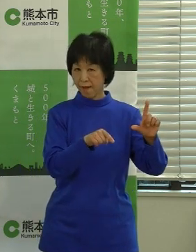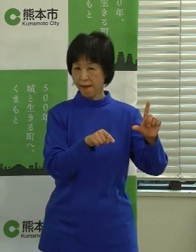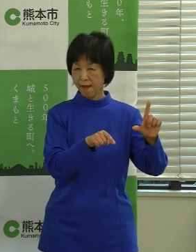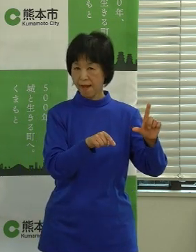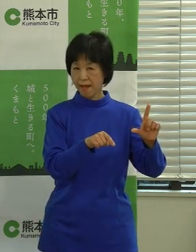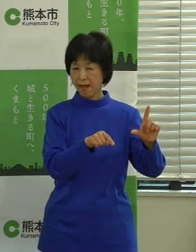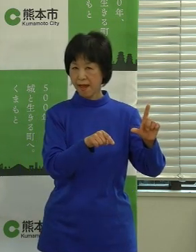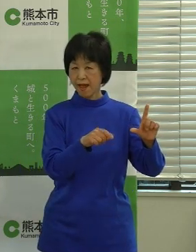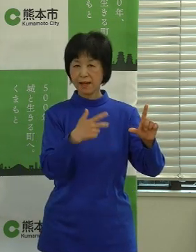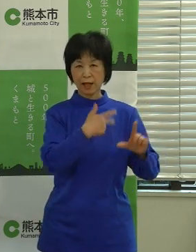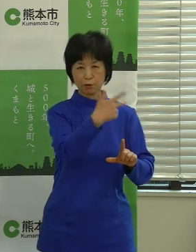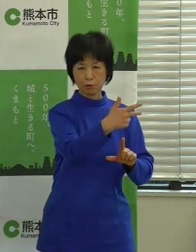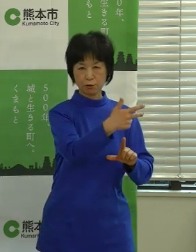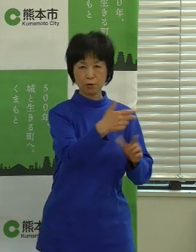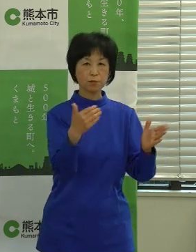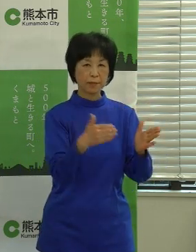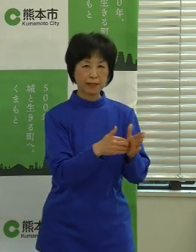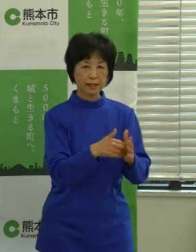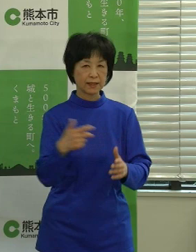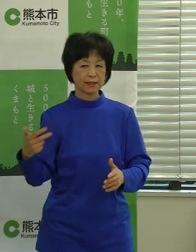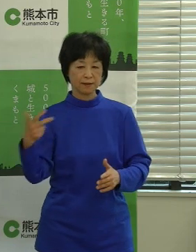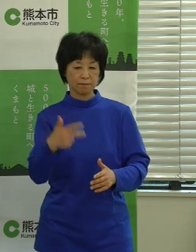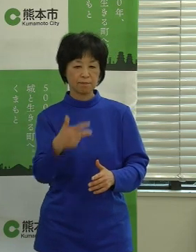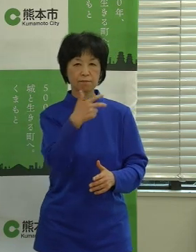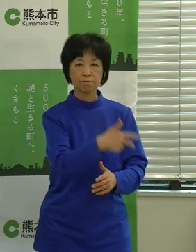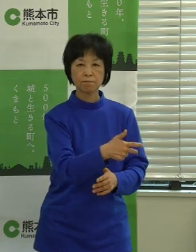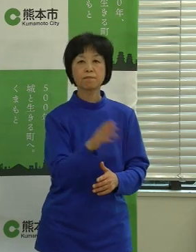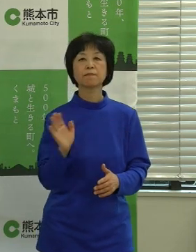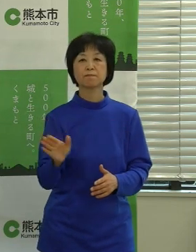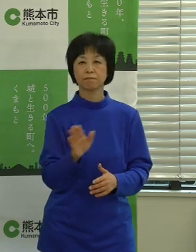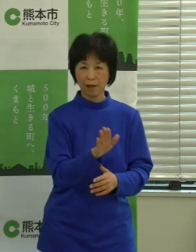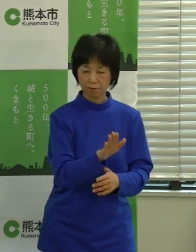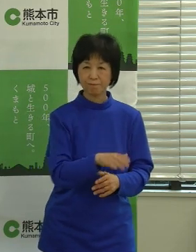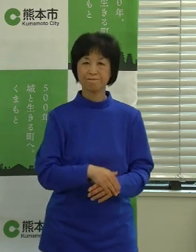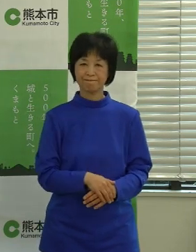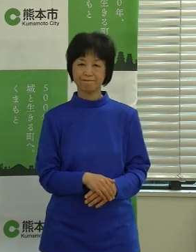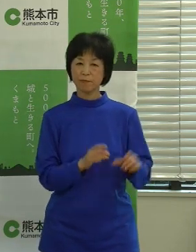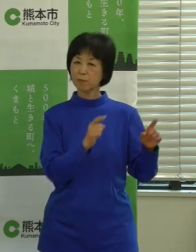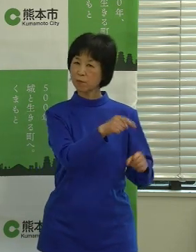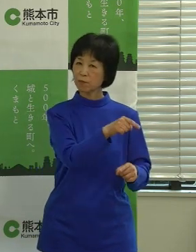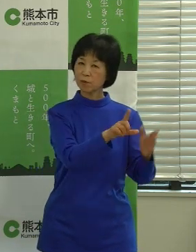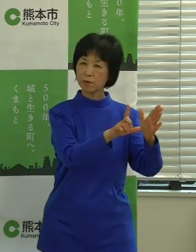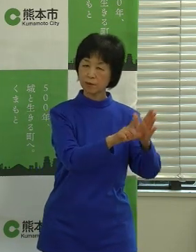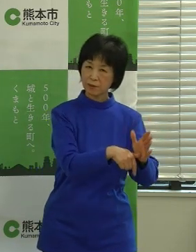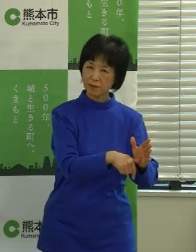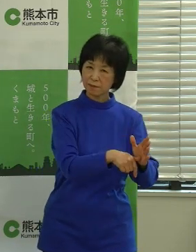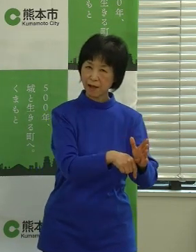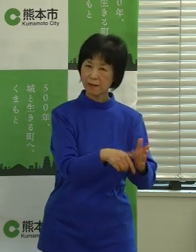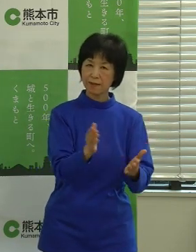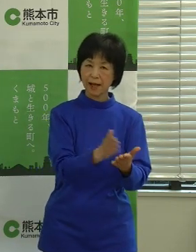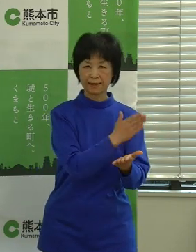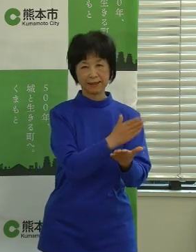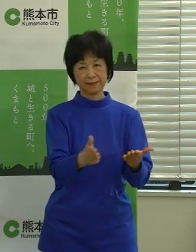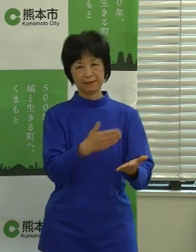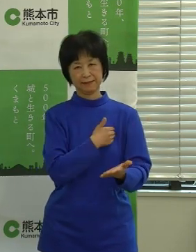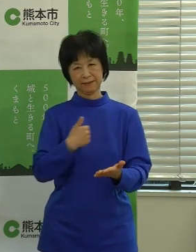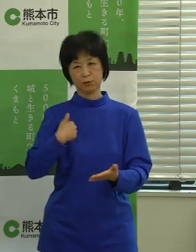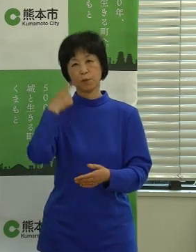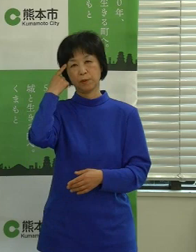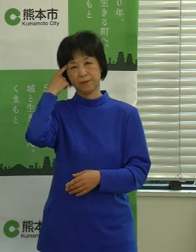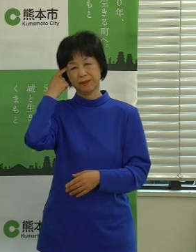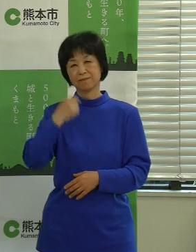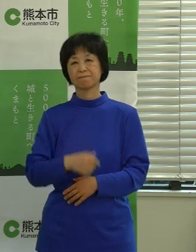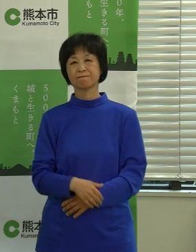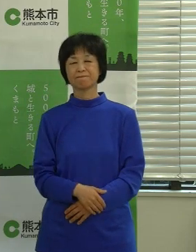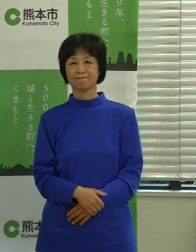ますんで、その段階で多分そういう判断が出せるんではないかなというふうに思っています。で、その時に、まあ、先ほどご質問もあり